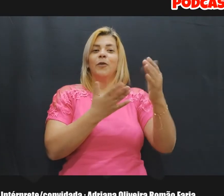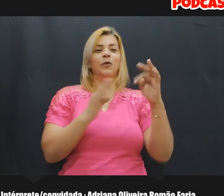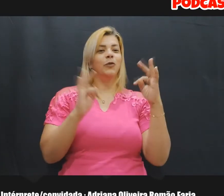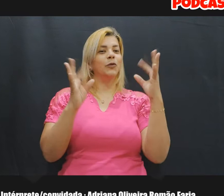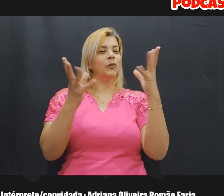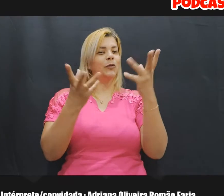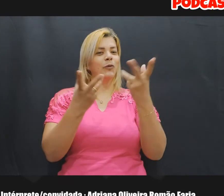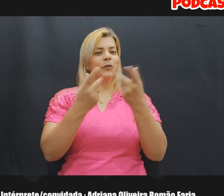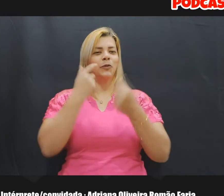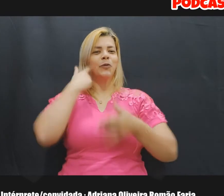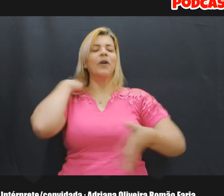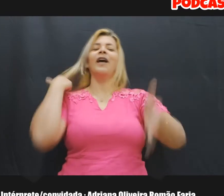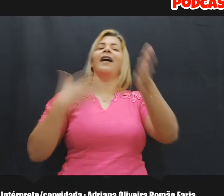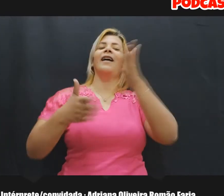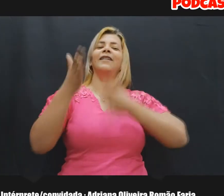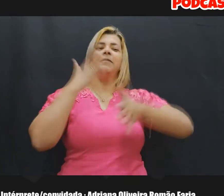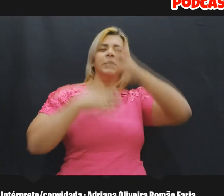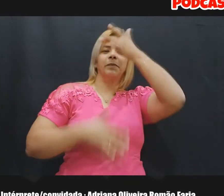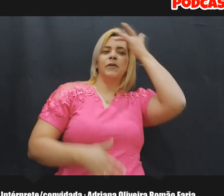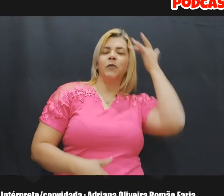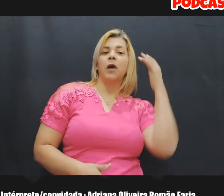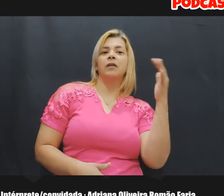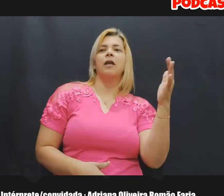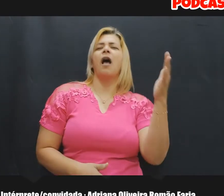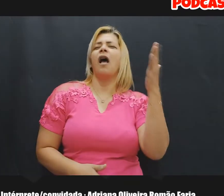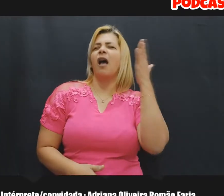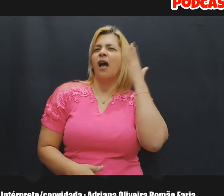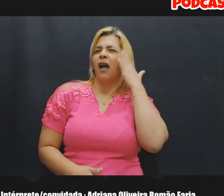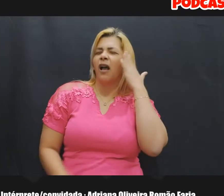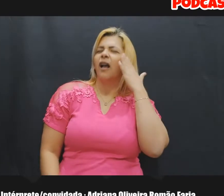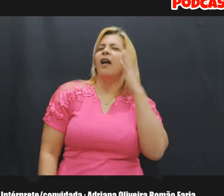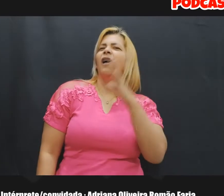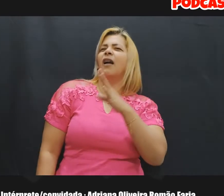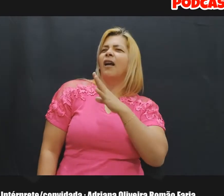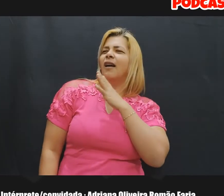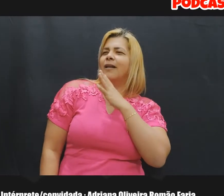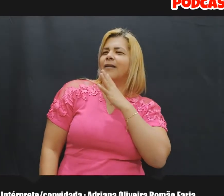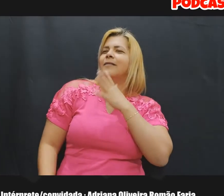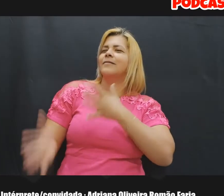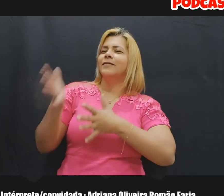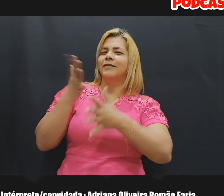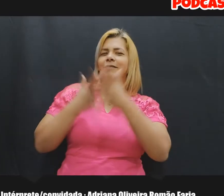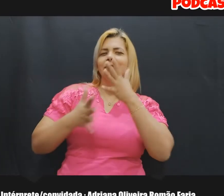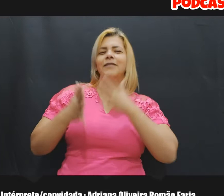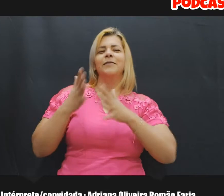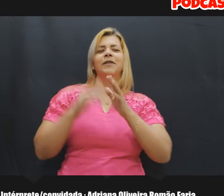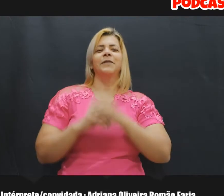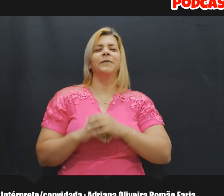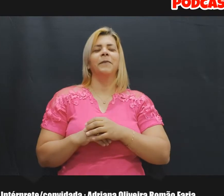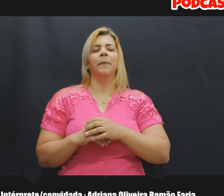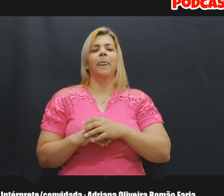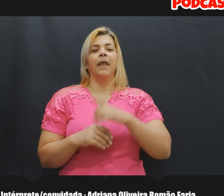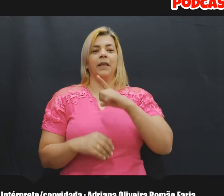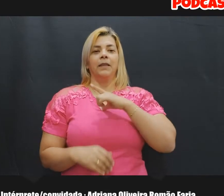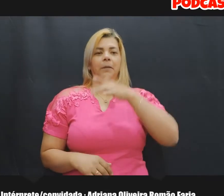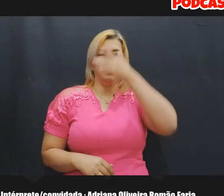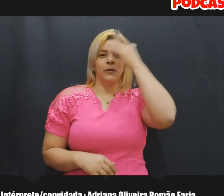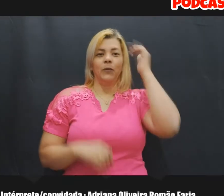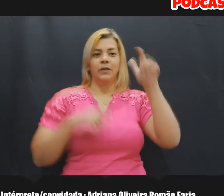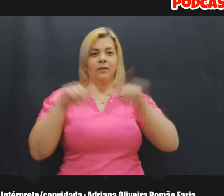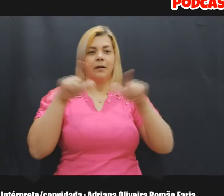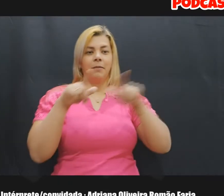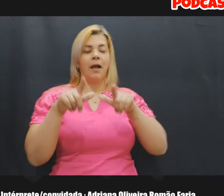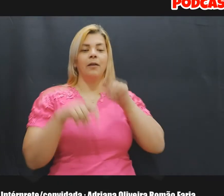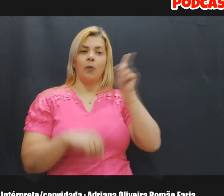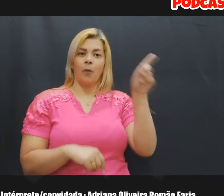a Libras a ser mais vista com bons olhos, tanto é que ela tem pessoas que trabalham com ela, que